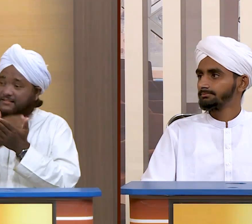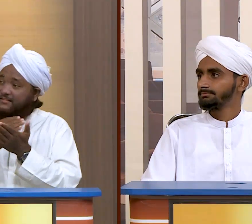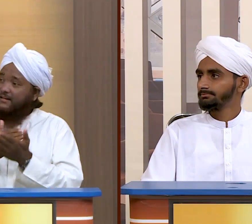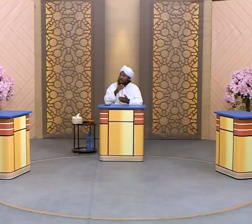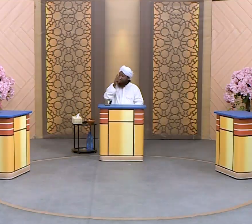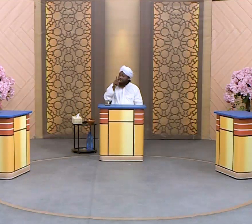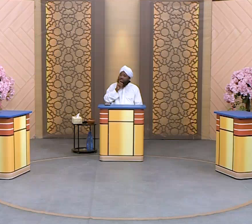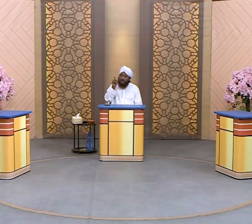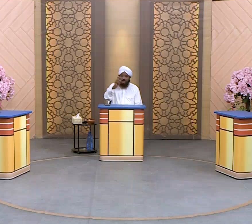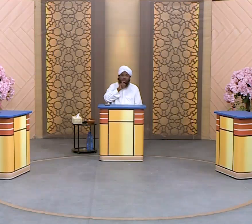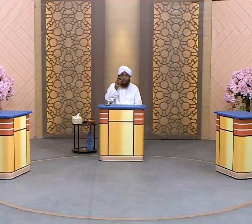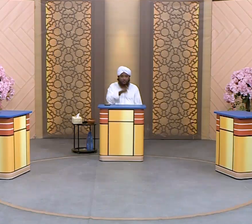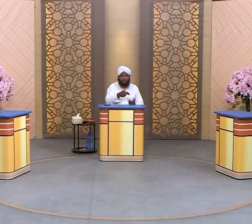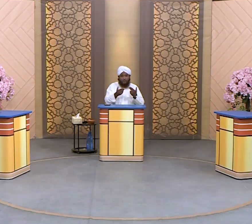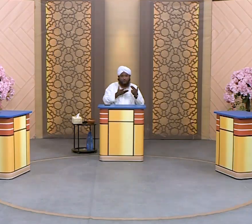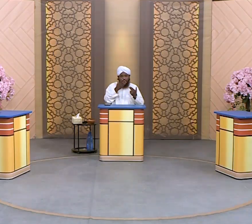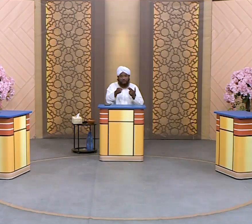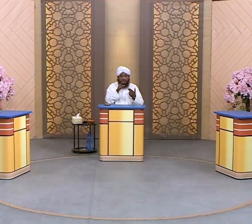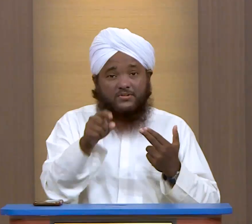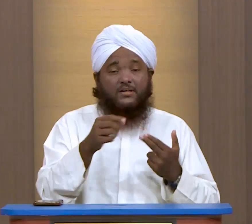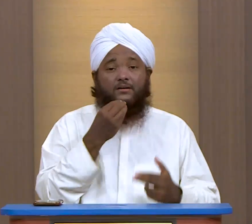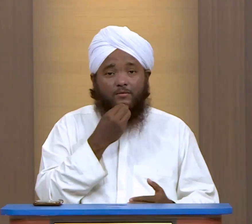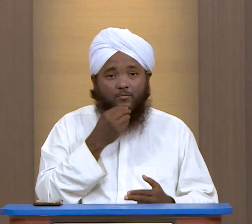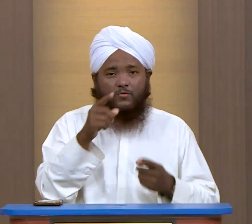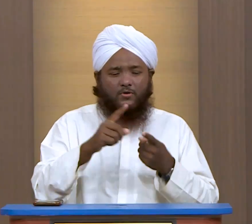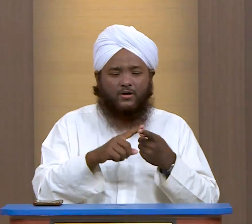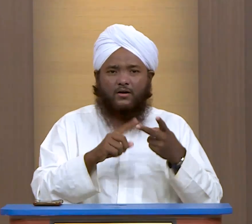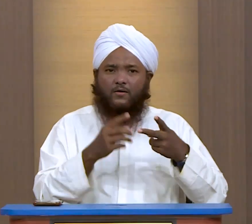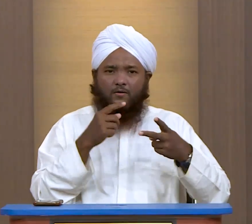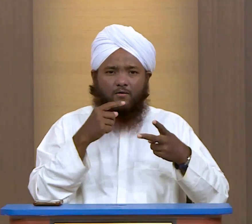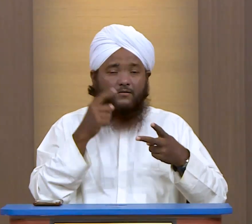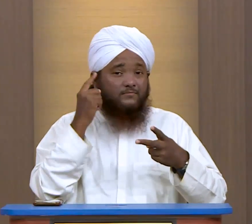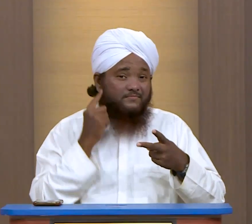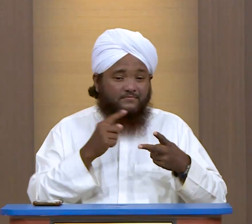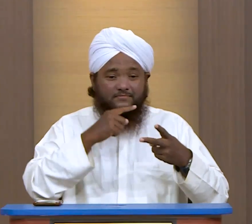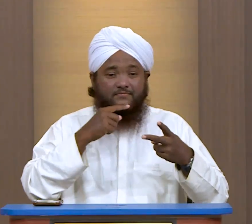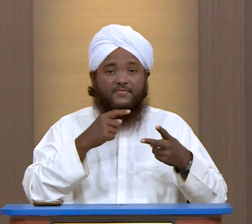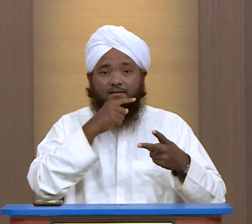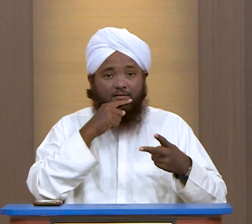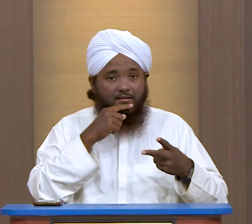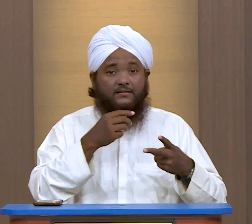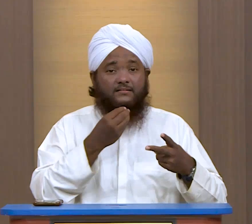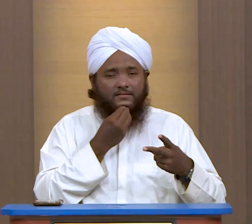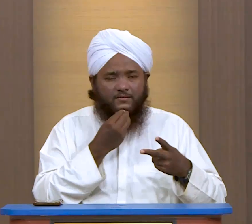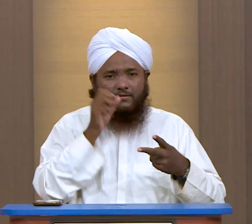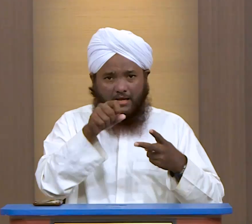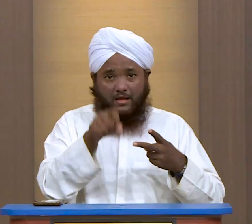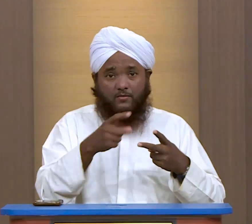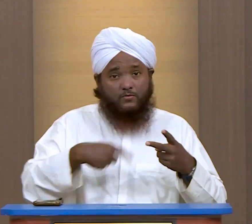انفرادیت اور خصوصیت ہے کہ وہ بوڑھوں اور ضعیفوں کو بھی بلندیوں سے ہمکنار کرتا ہے۔ اسلام میں بوڑھوں